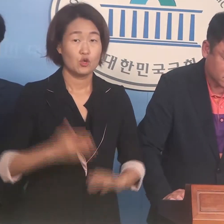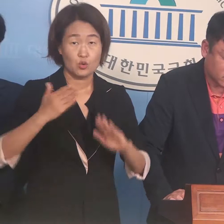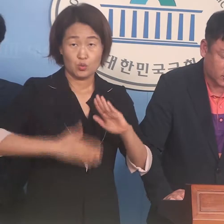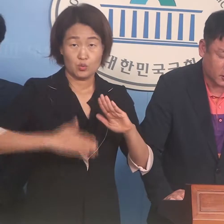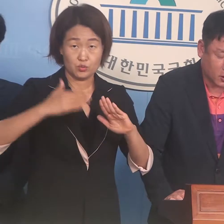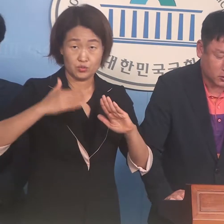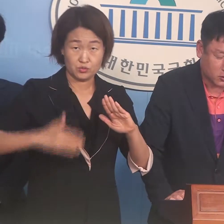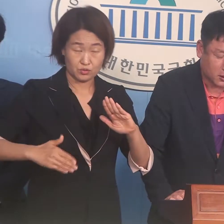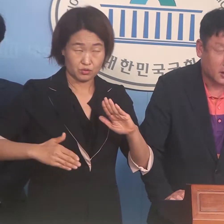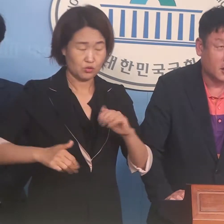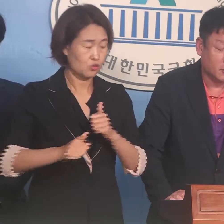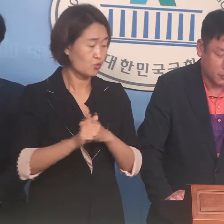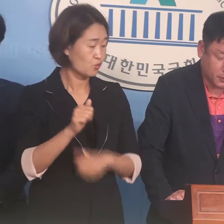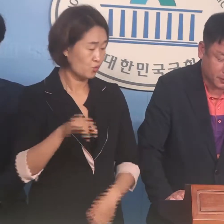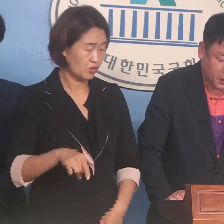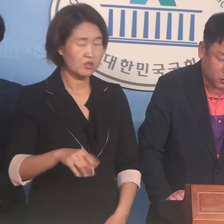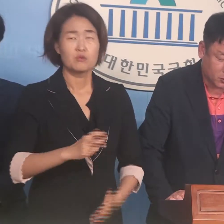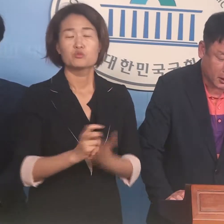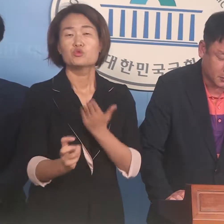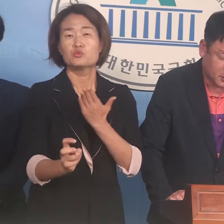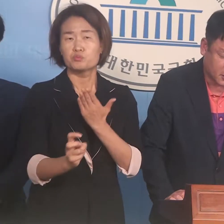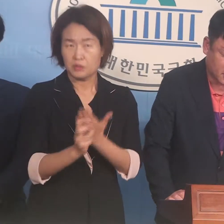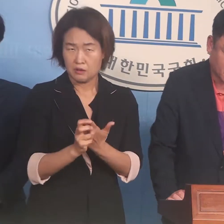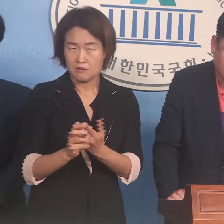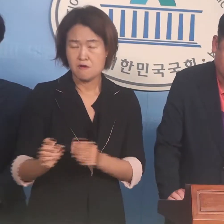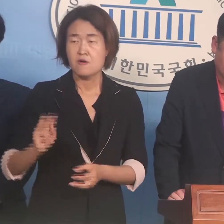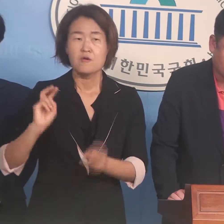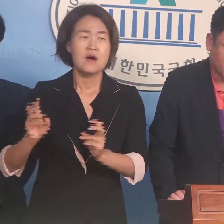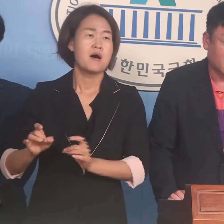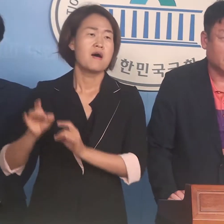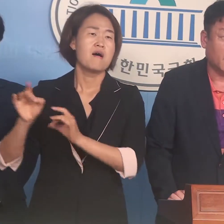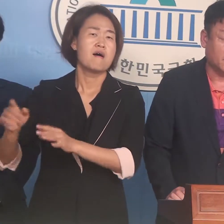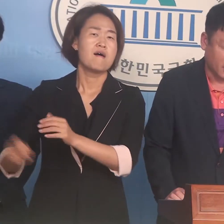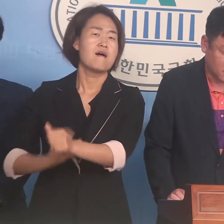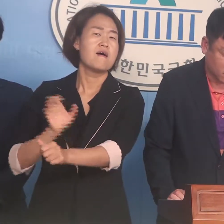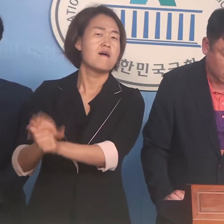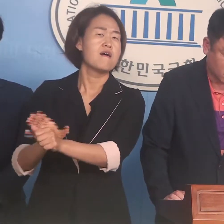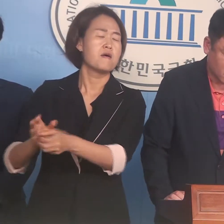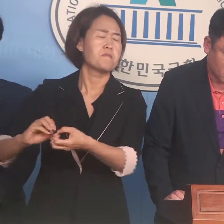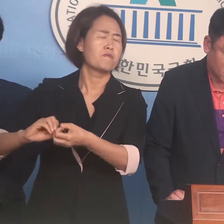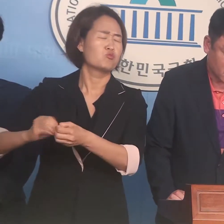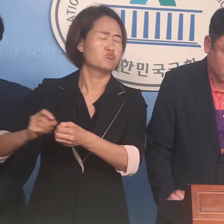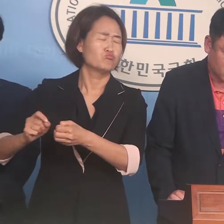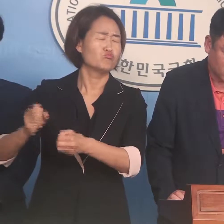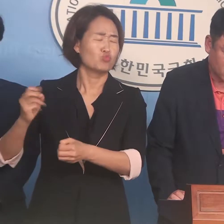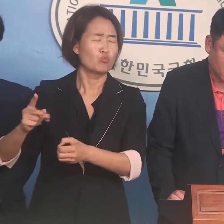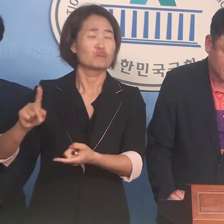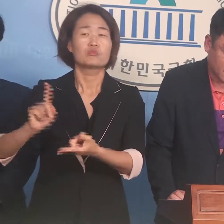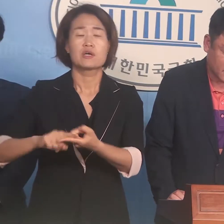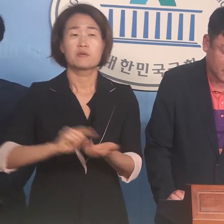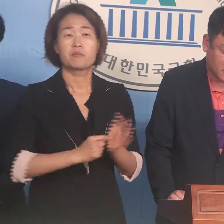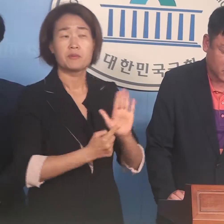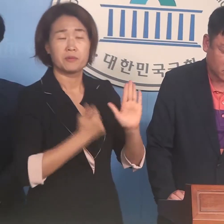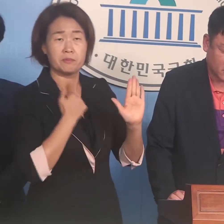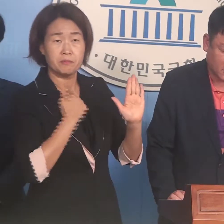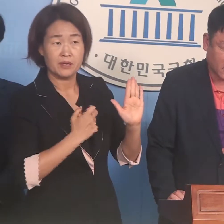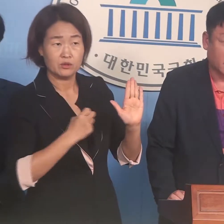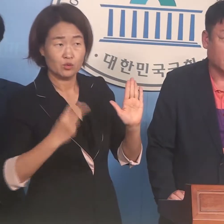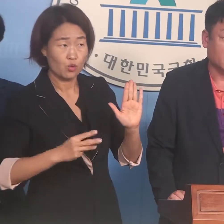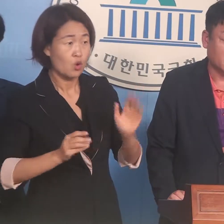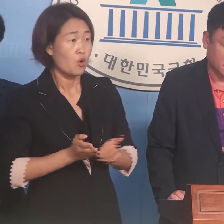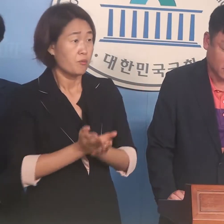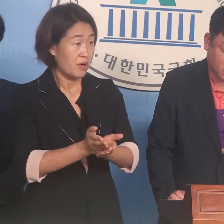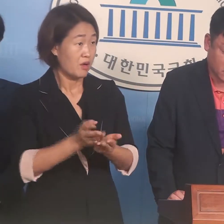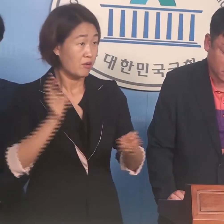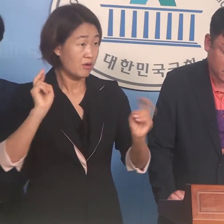공정위는 연초에 대우조선해양의 불법 하도급 갑질에 대해 심의 결과를 발표하였고 그 후 조선 3사에 대한 직권조사에